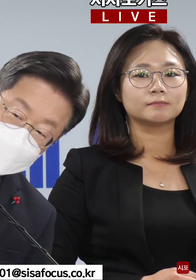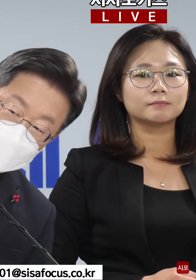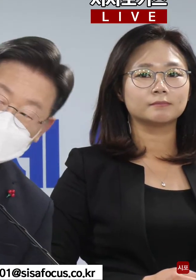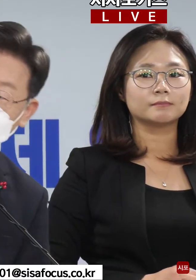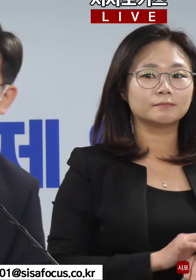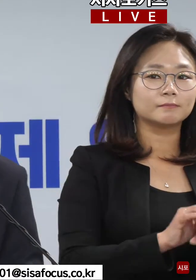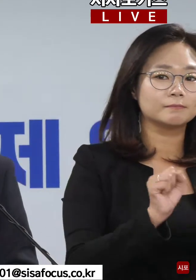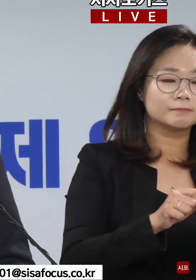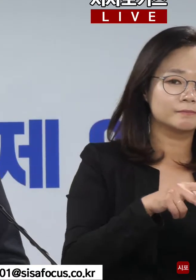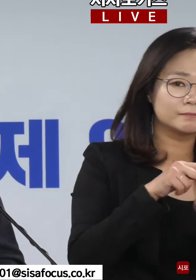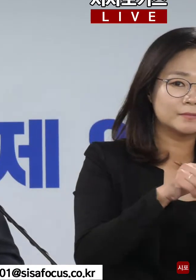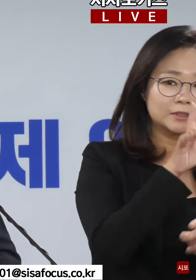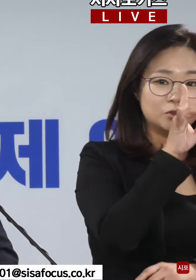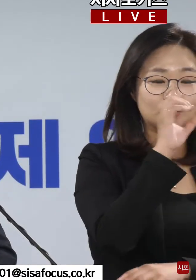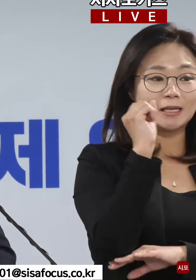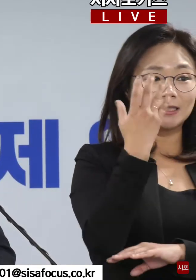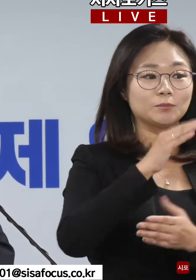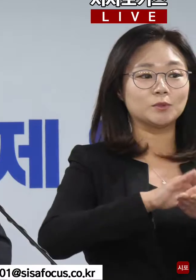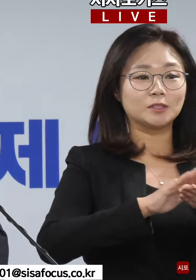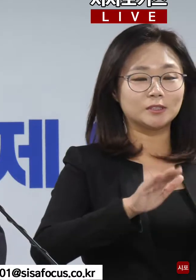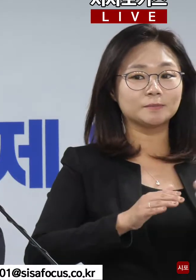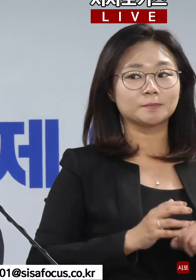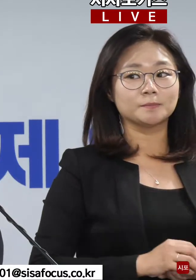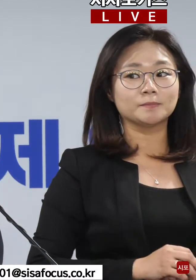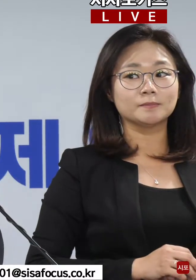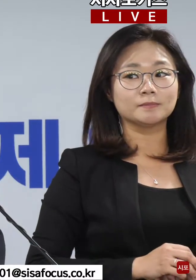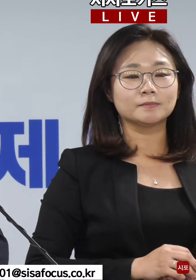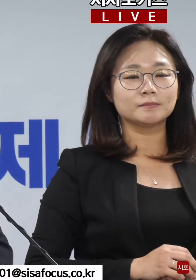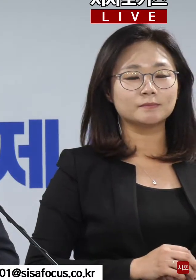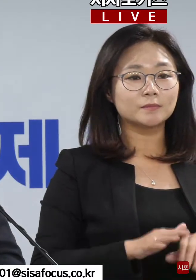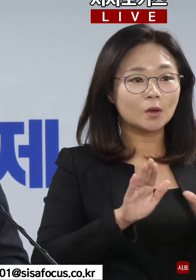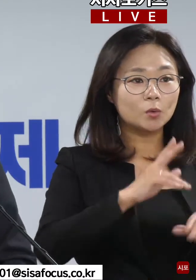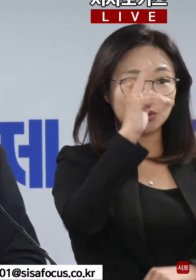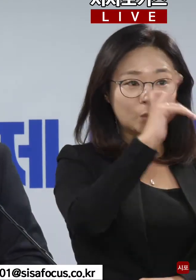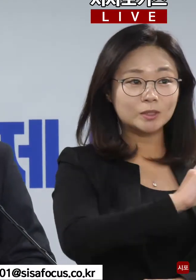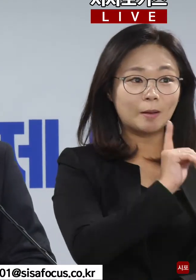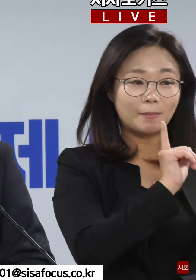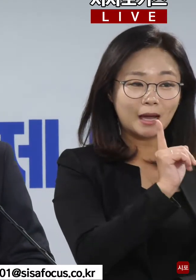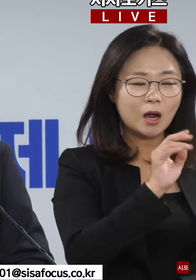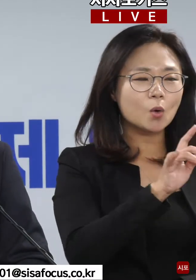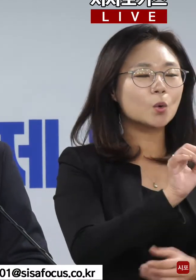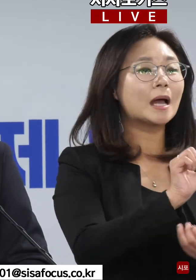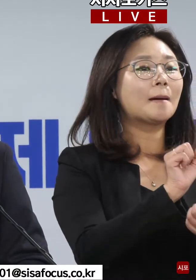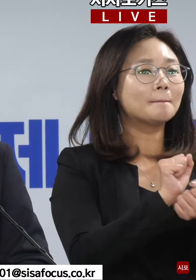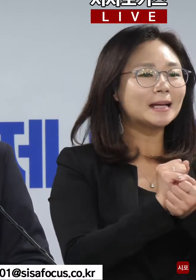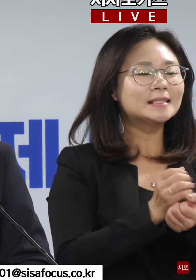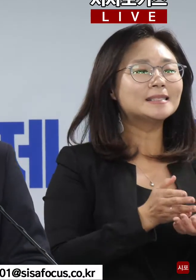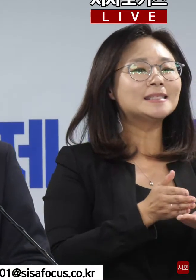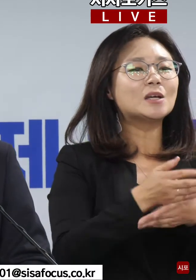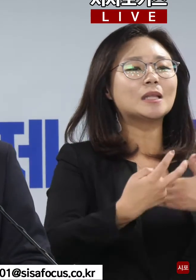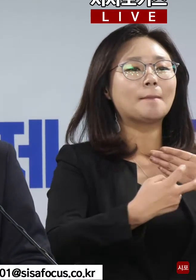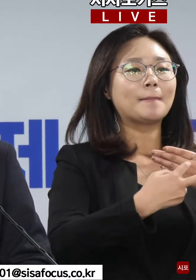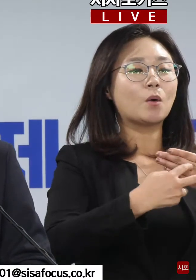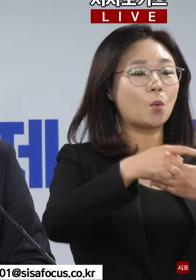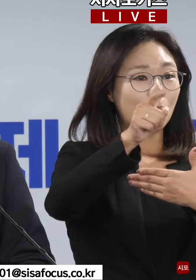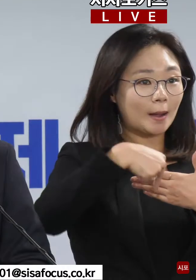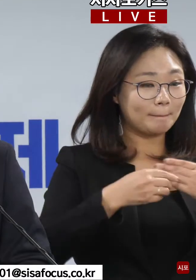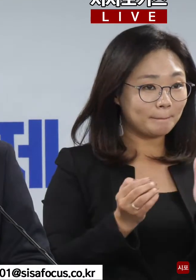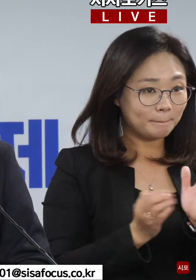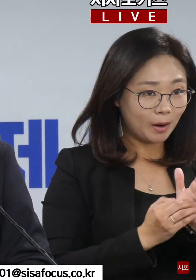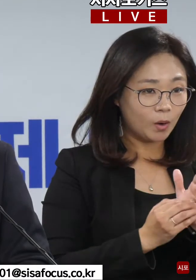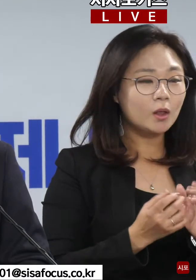네, 후보님 안녕하세요. 중앙일보 송승환입니다. 오늘 오전에도 이제 코로나19 전담 병원을